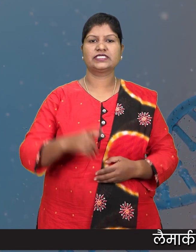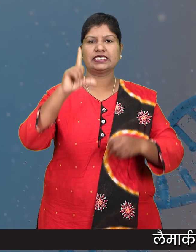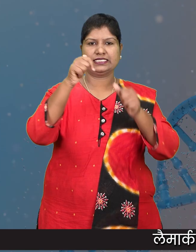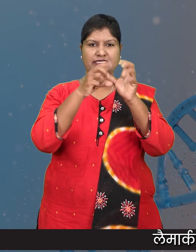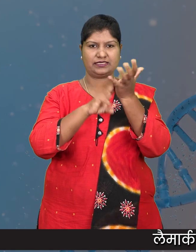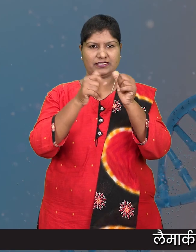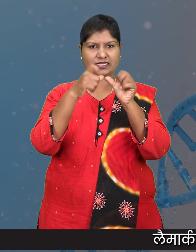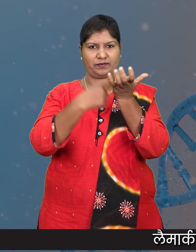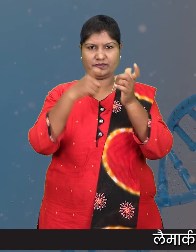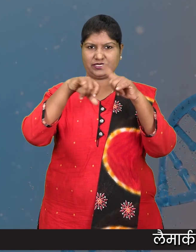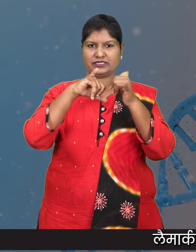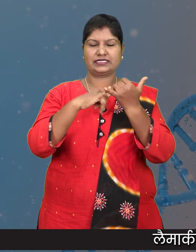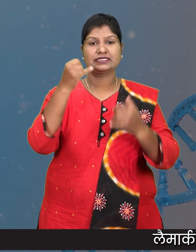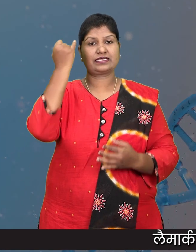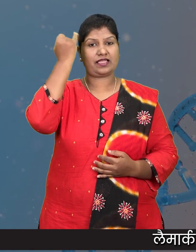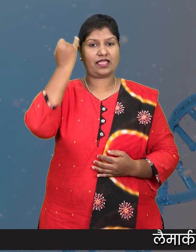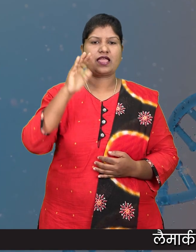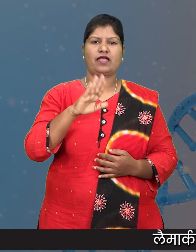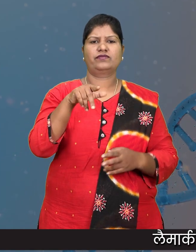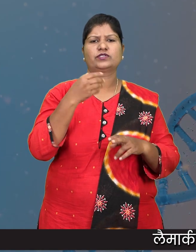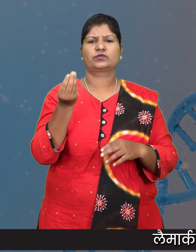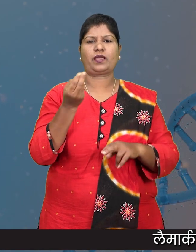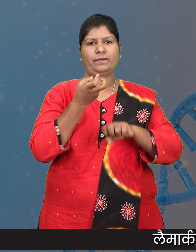लेमार्क के विचारों में कुछ कमियां थी।